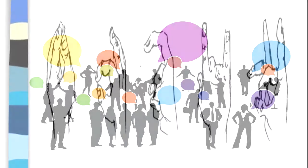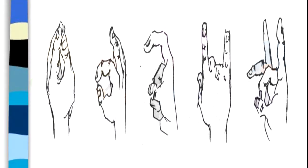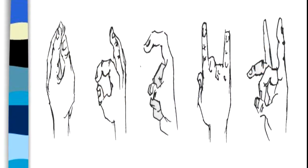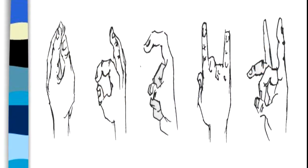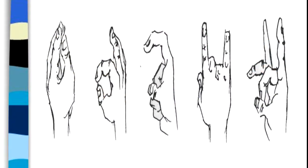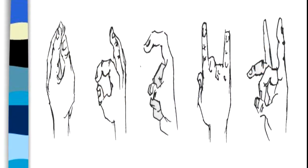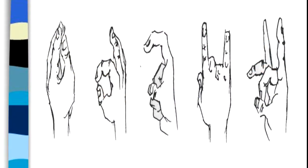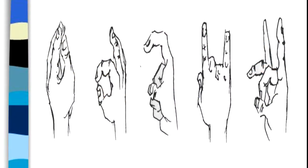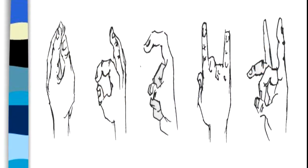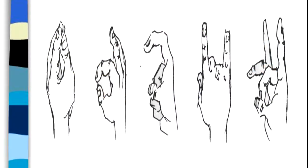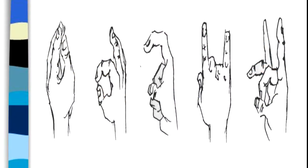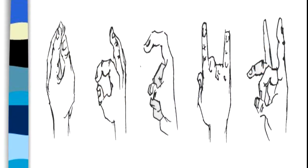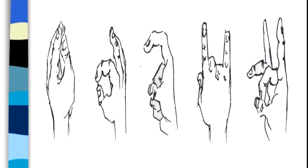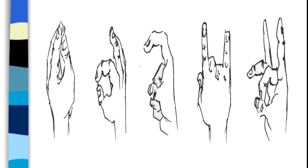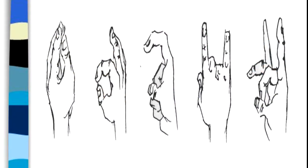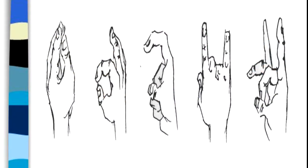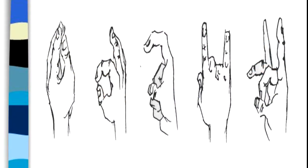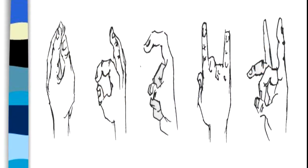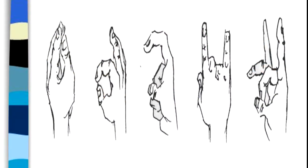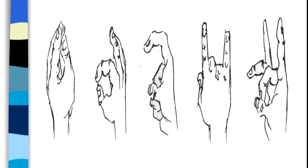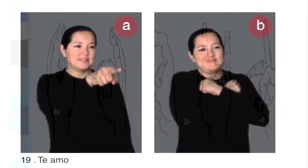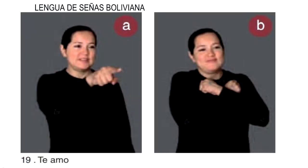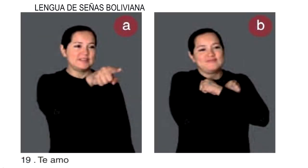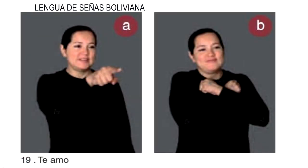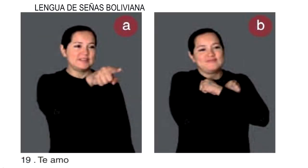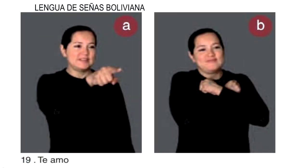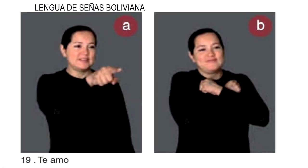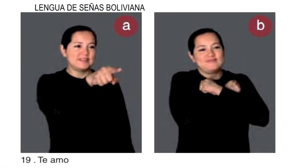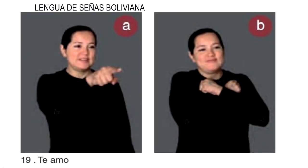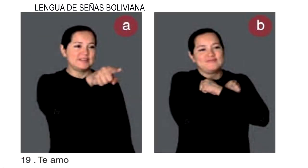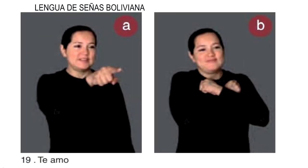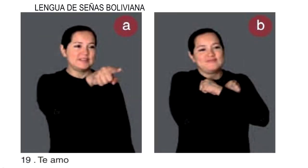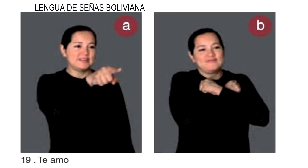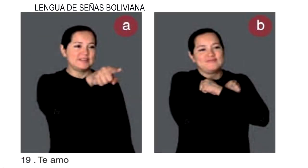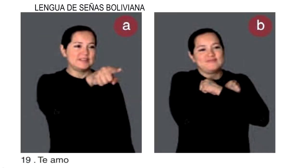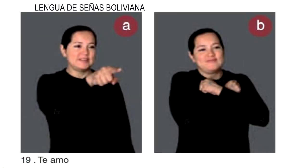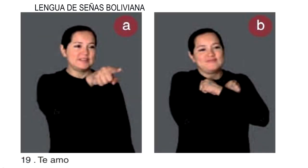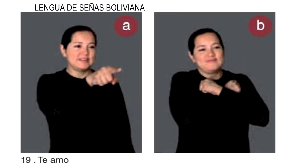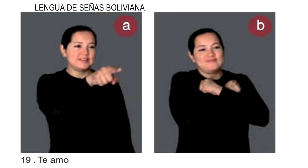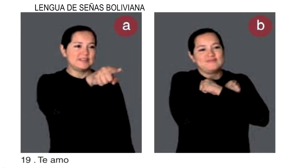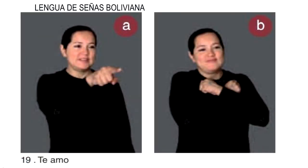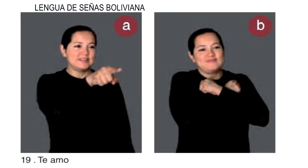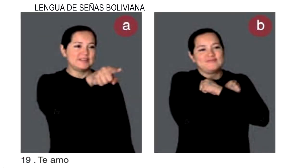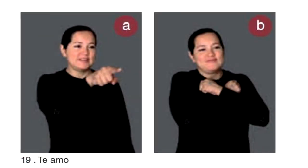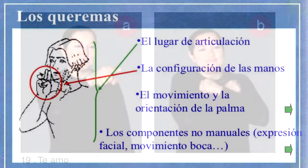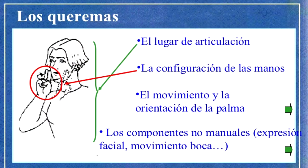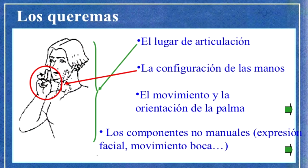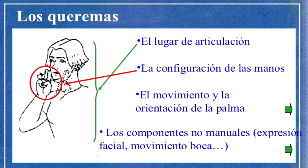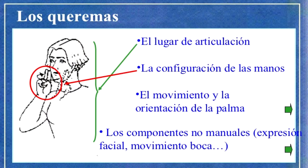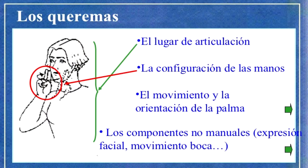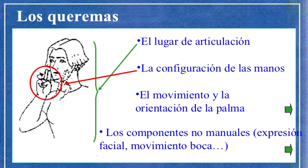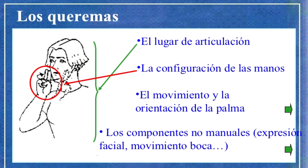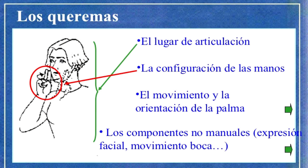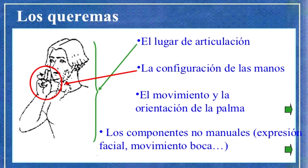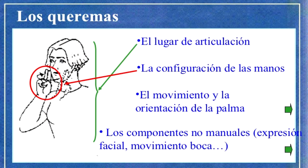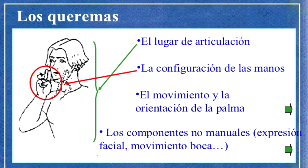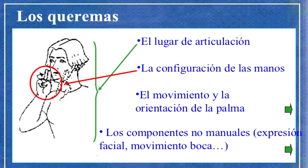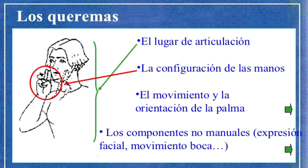básicos que deben ser seleccionados y combinados entre sí para formar signos, los queremas o parámetros